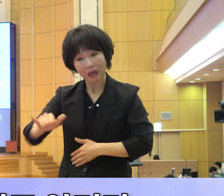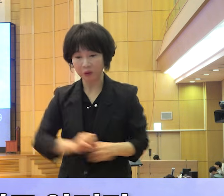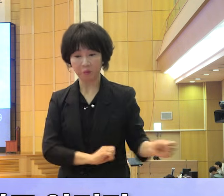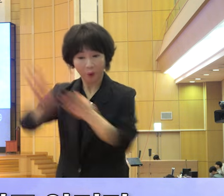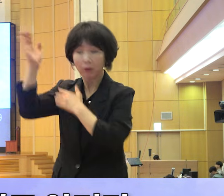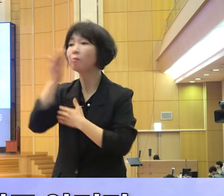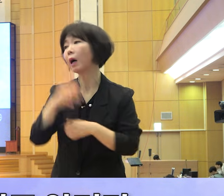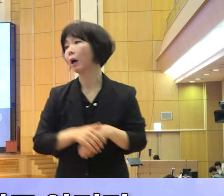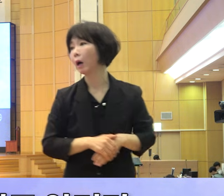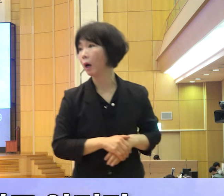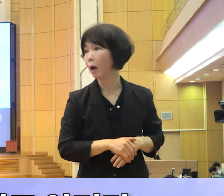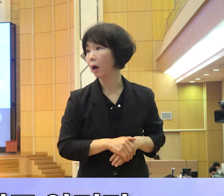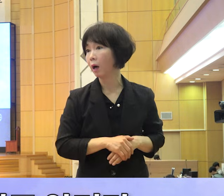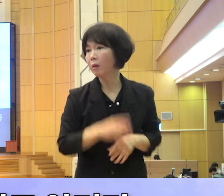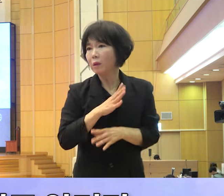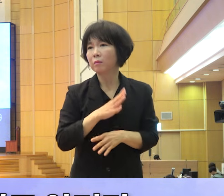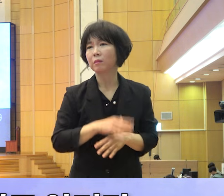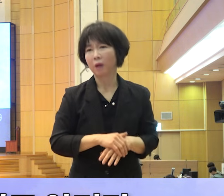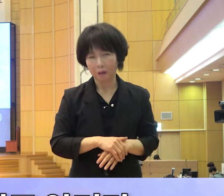이사야 1장 2절로 가볼까요?